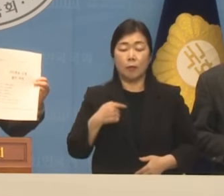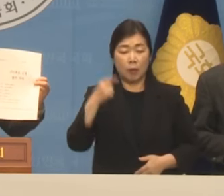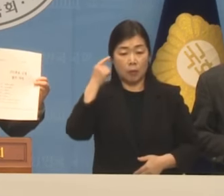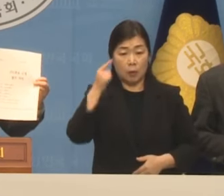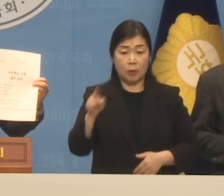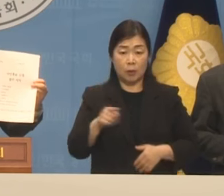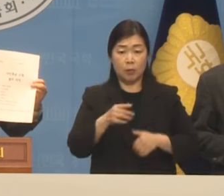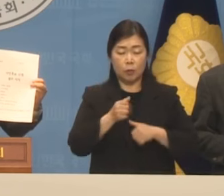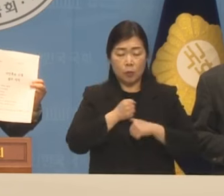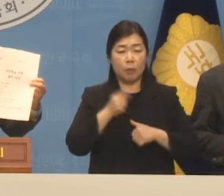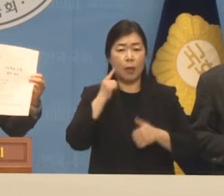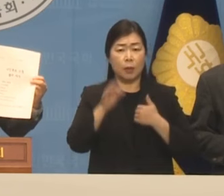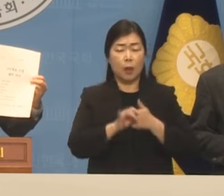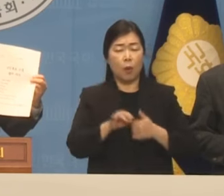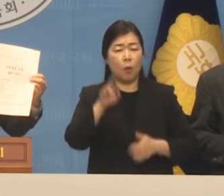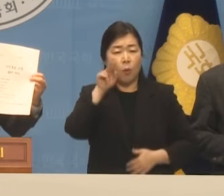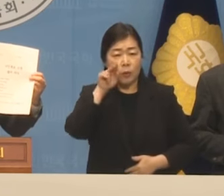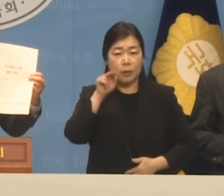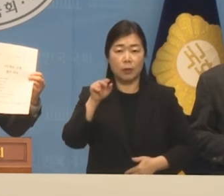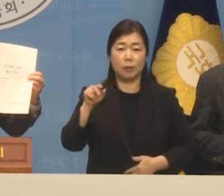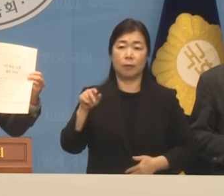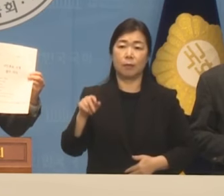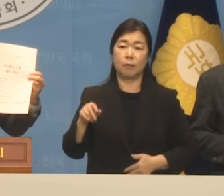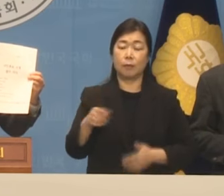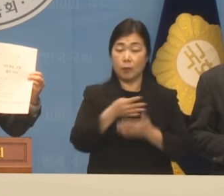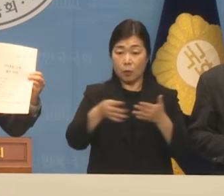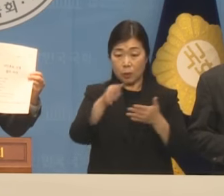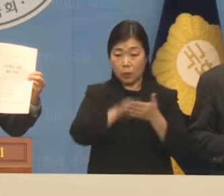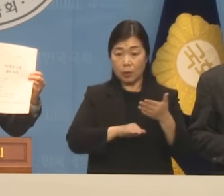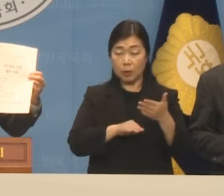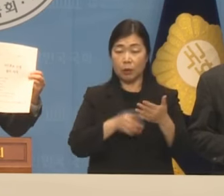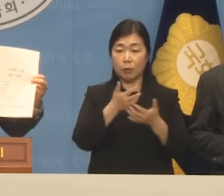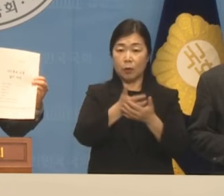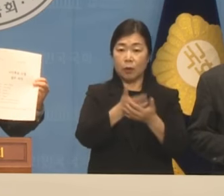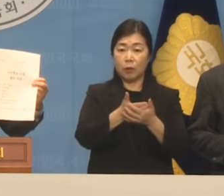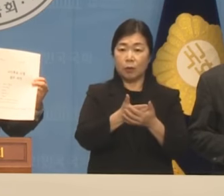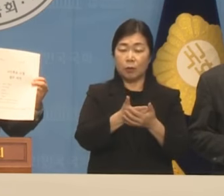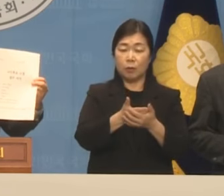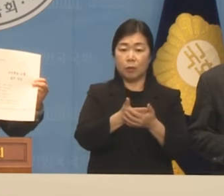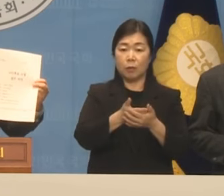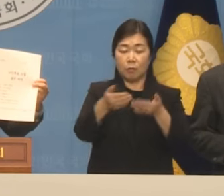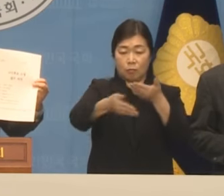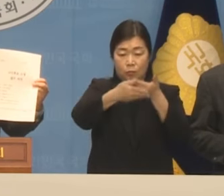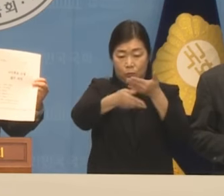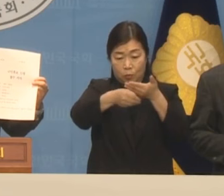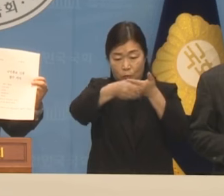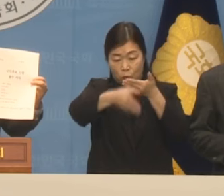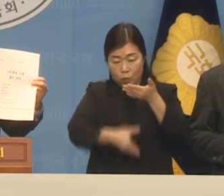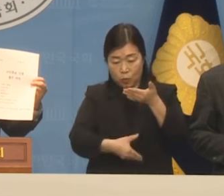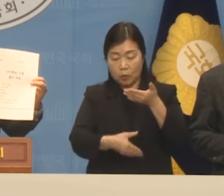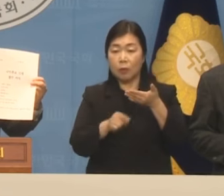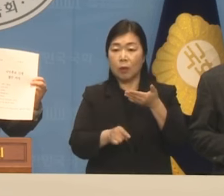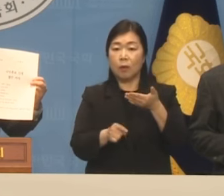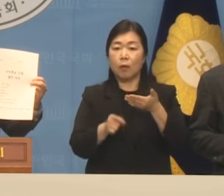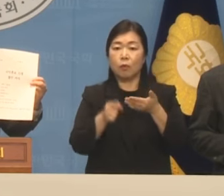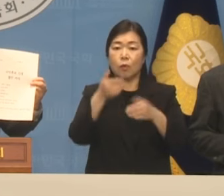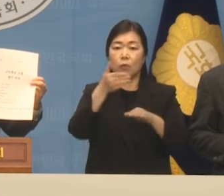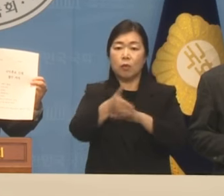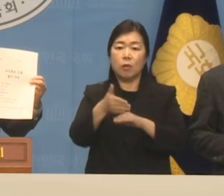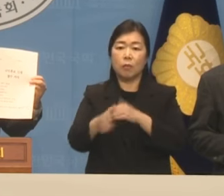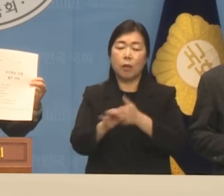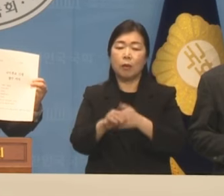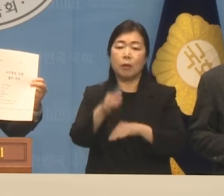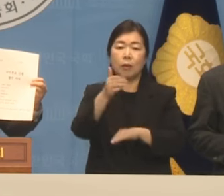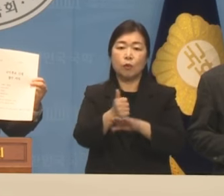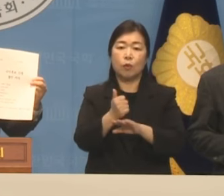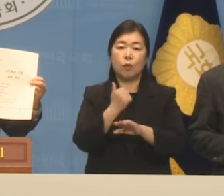숙지하시면 좋을 것 같습니다. 그리고 만일에 그 첨부 서류 부분이 좀 늦어지는 경우에는 보완할